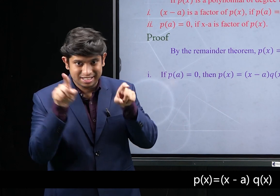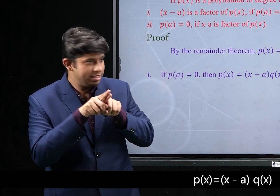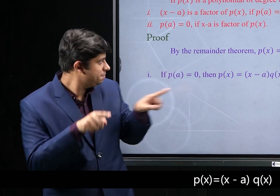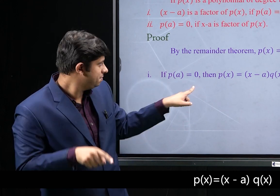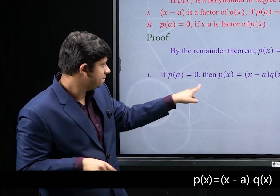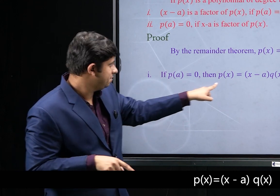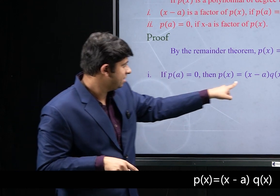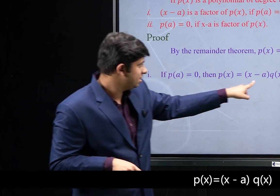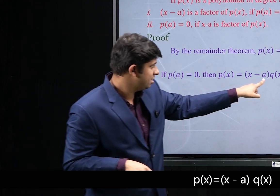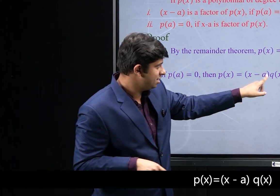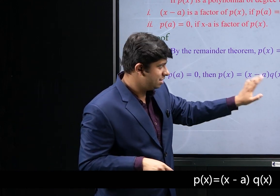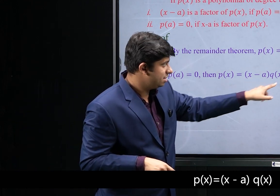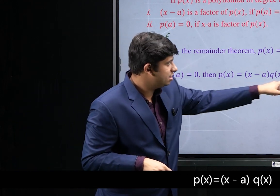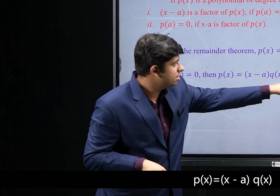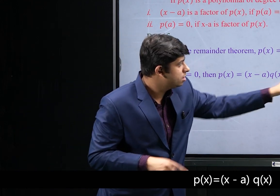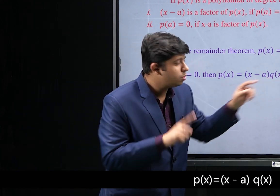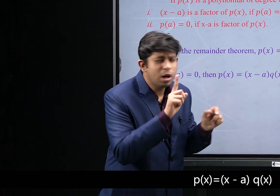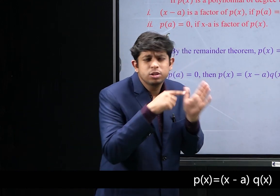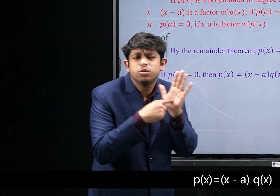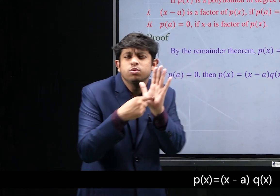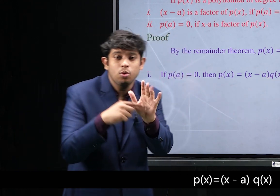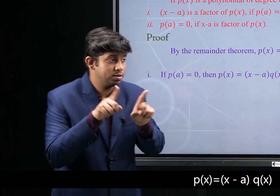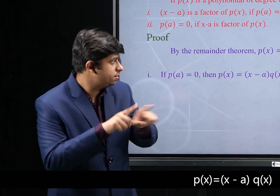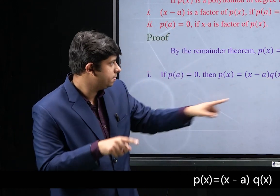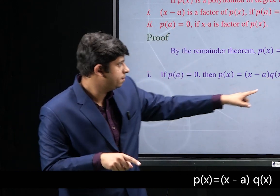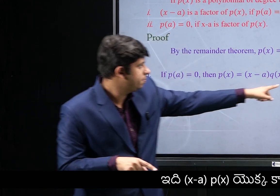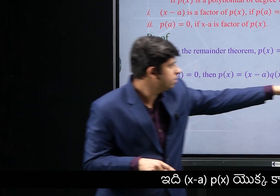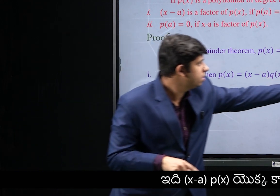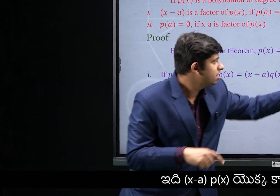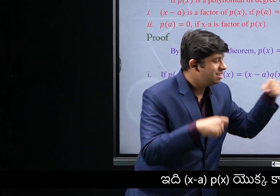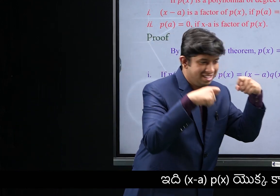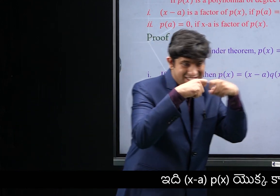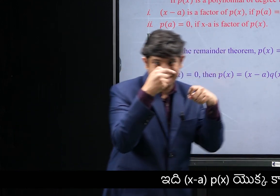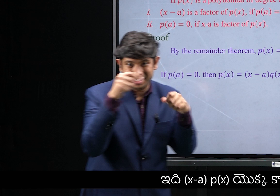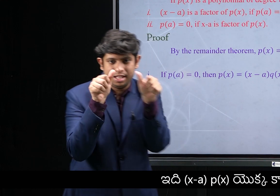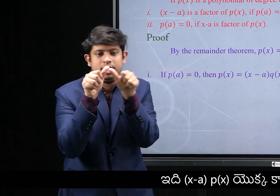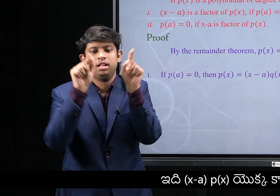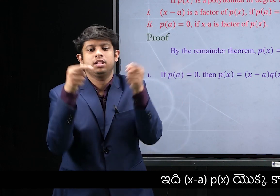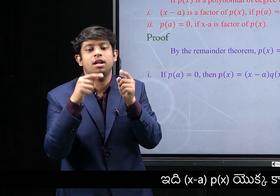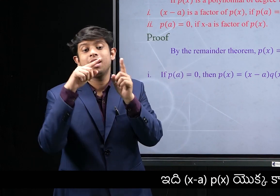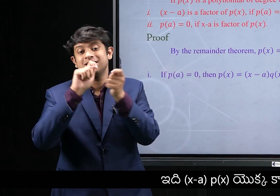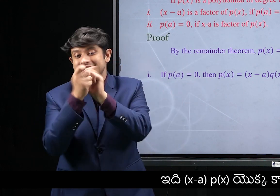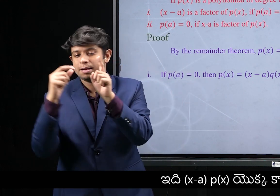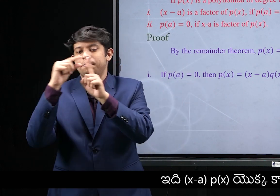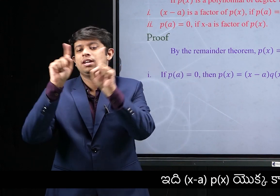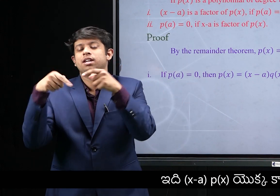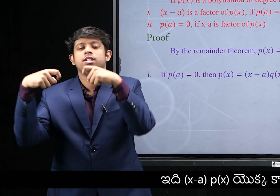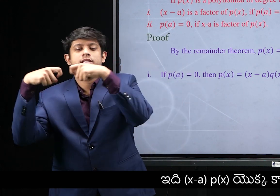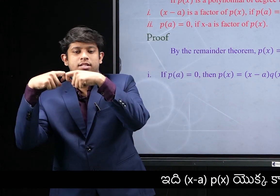× x x - a × q × x ఇది q - a × p × x యొక్క